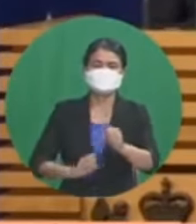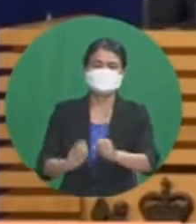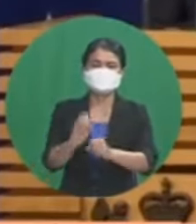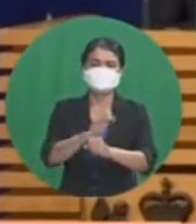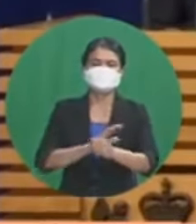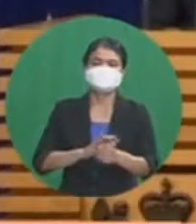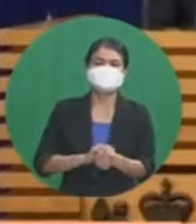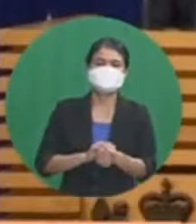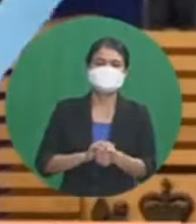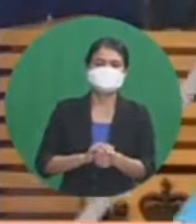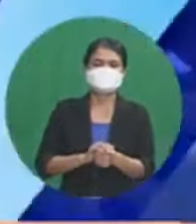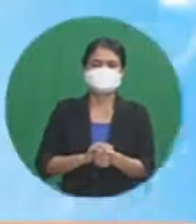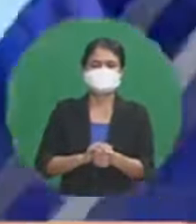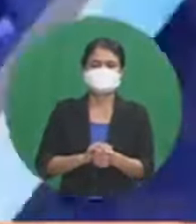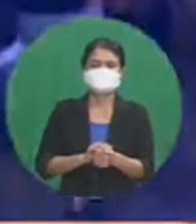កូវីដ19